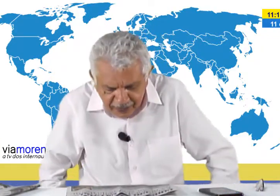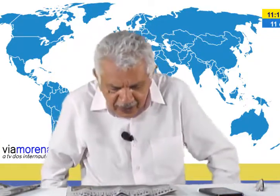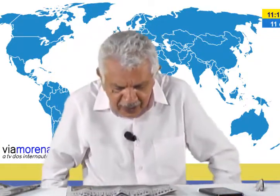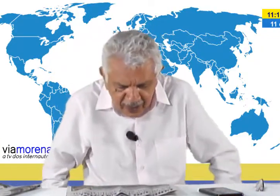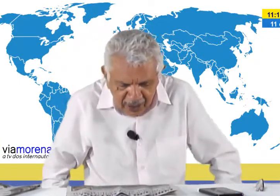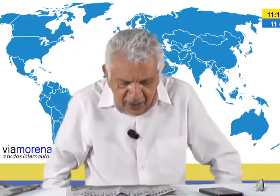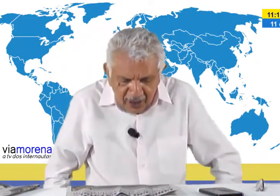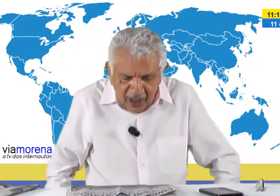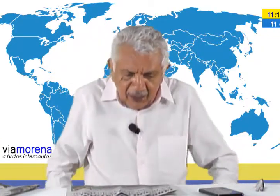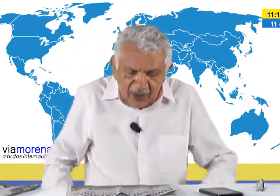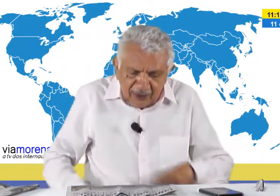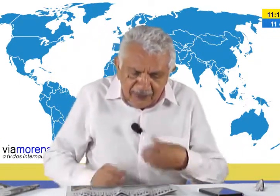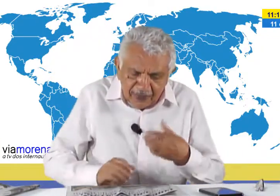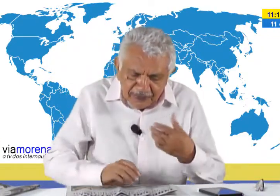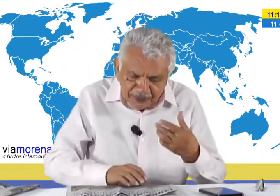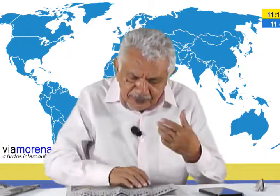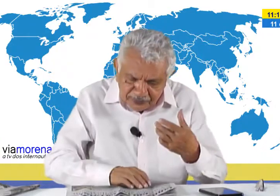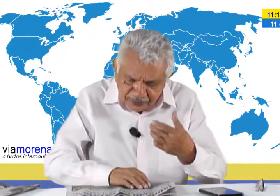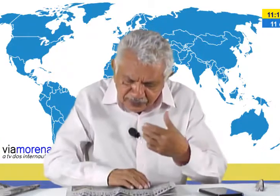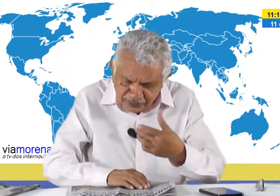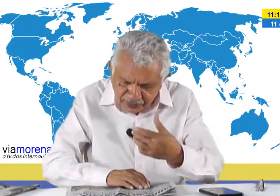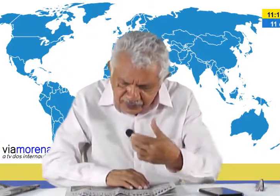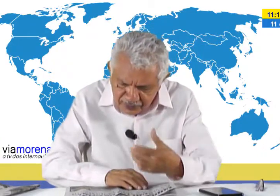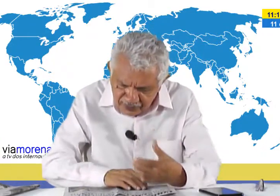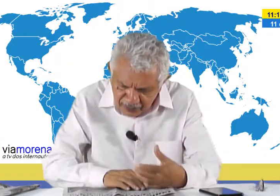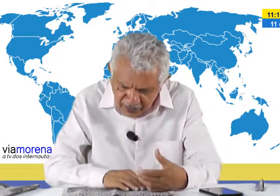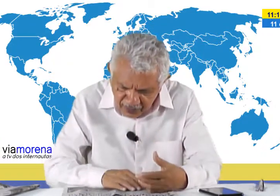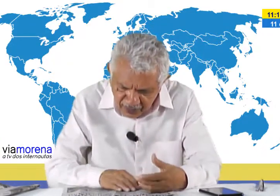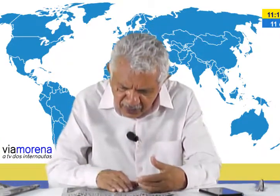dança. Agora,